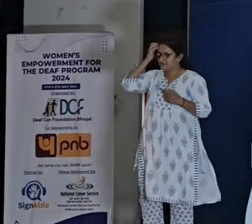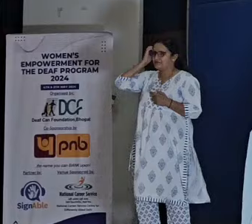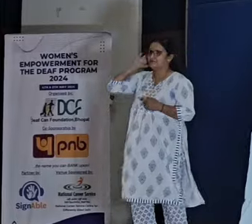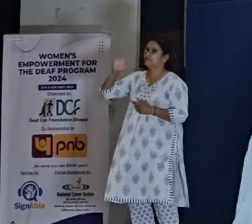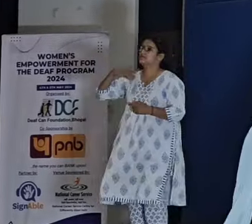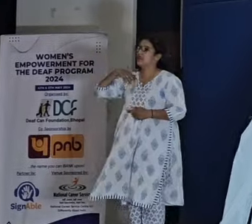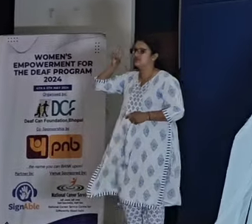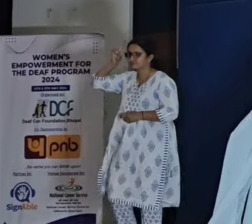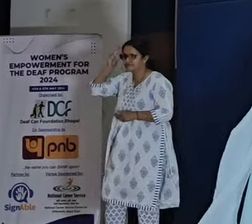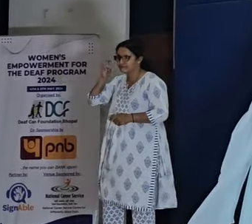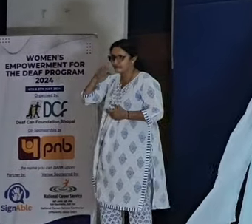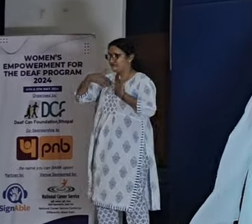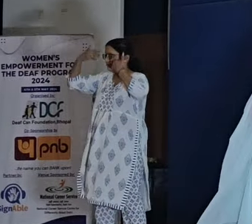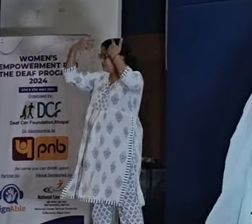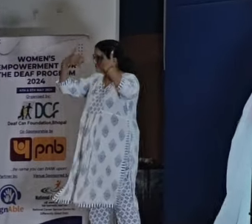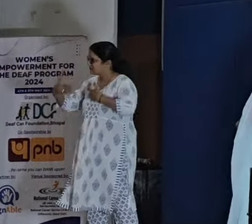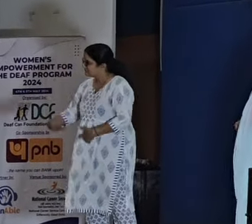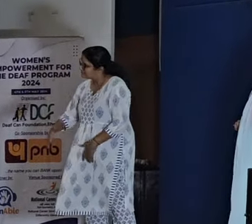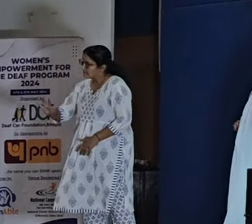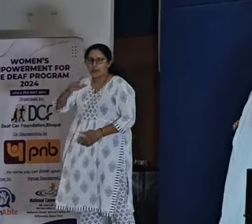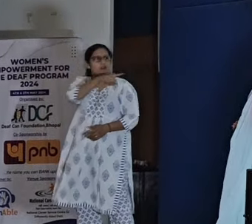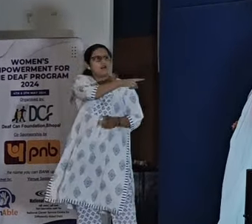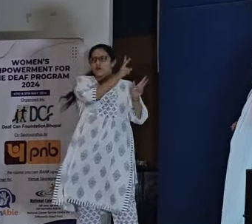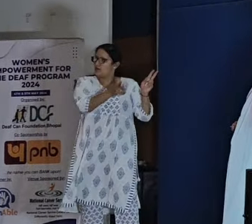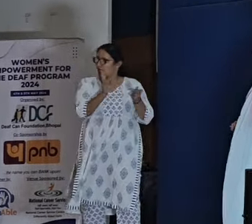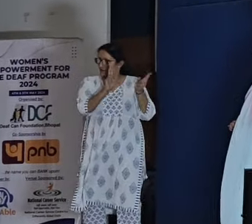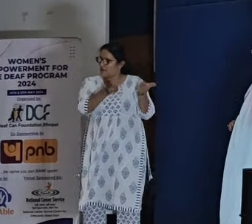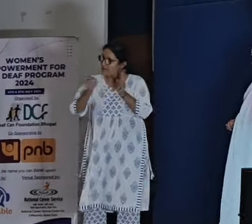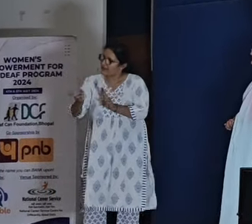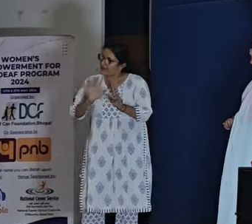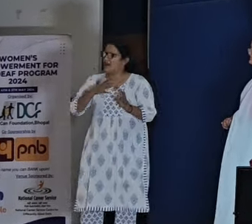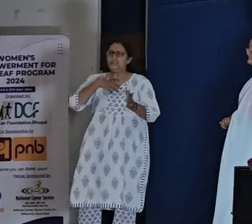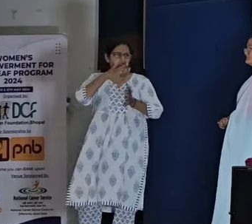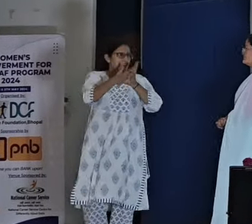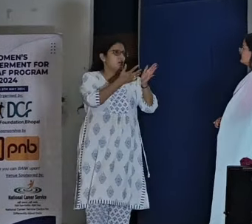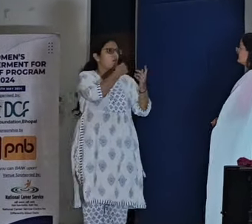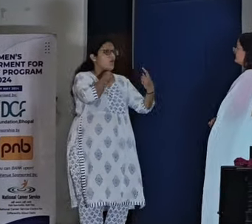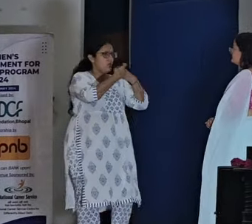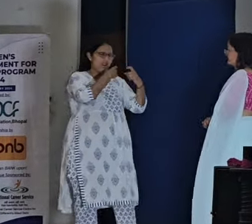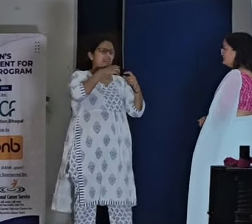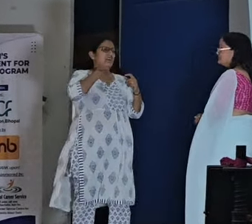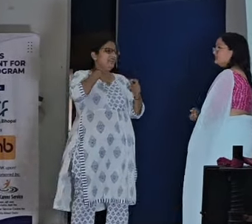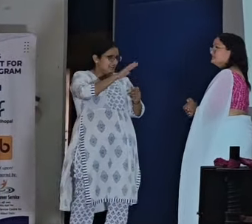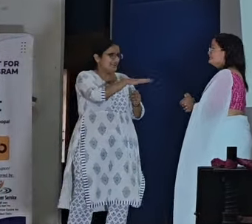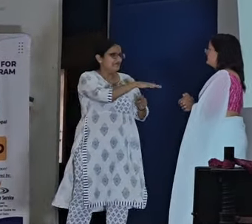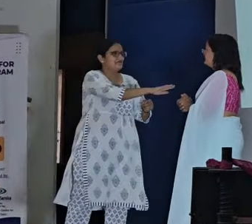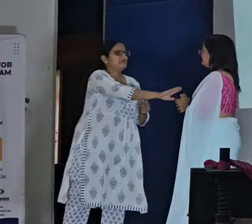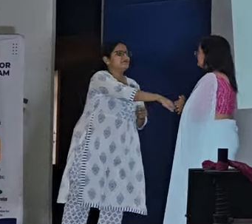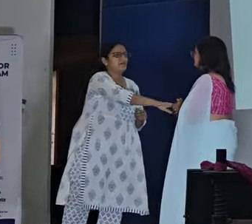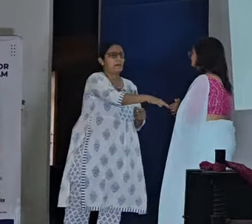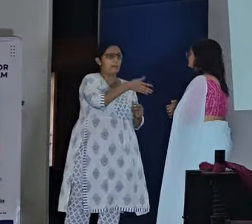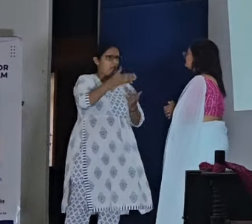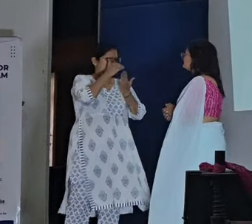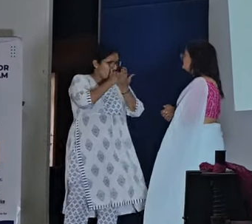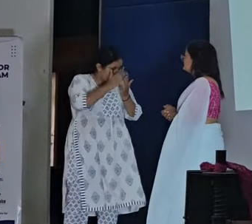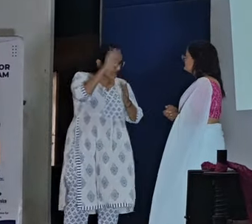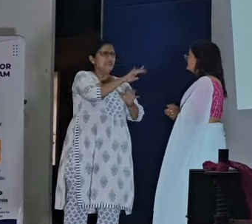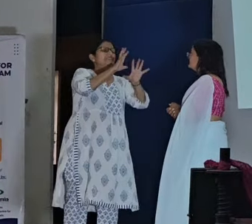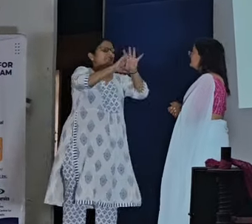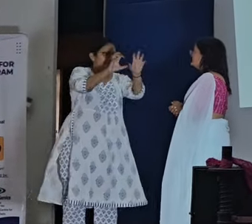यहाँ पे एक क्वेश्चन है, जैसे कि मुझे अशर है और ये नॉर्मल विजन पर्सन है, ये मुझे साइन करके